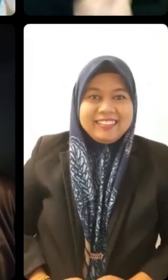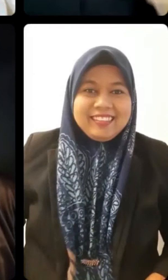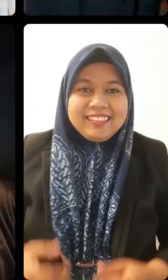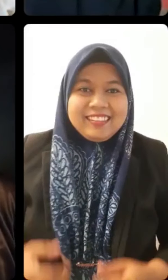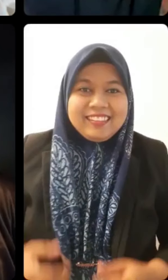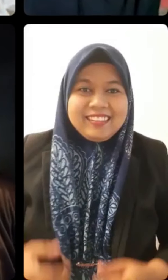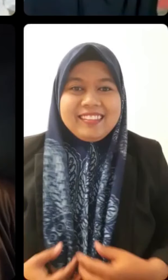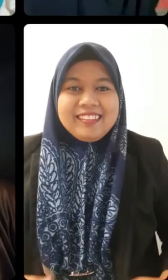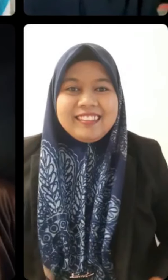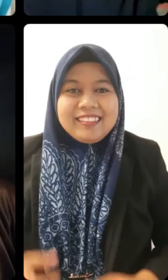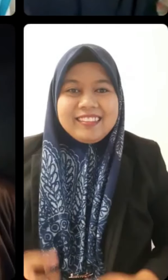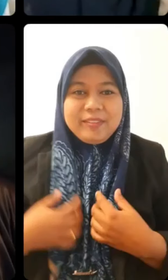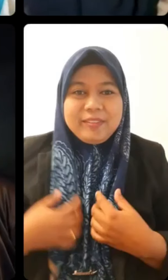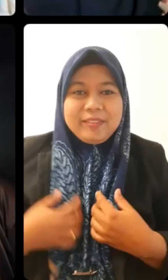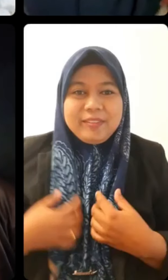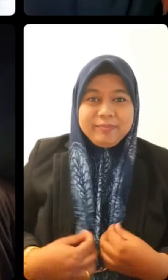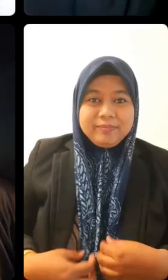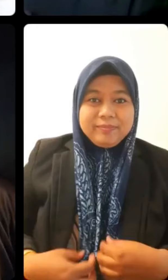Okay.